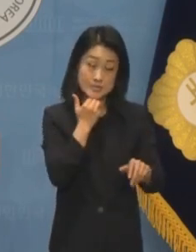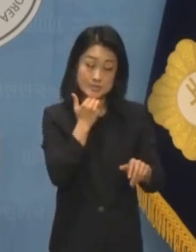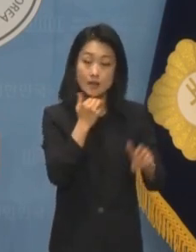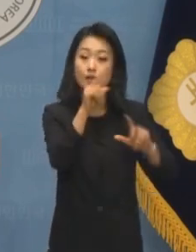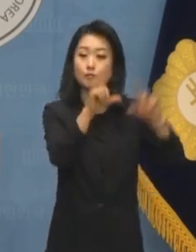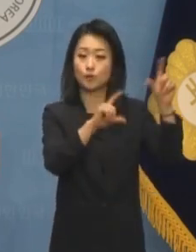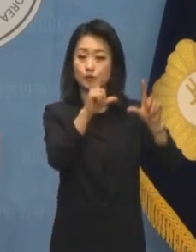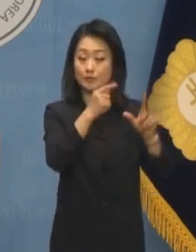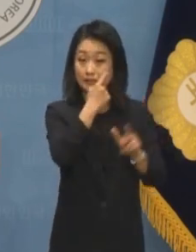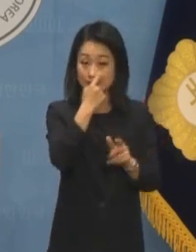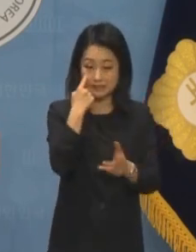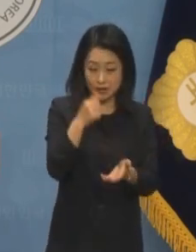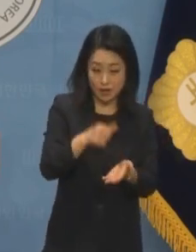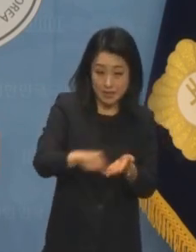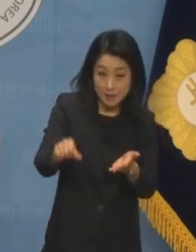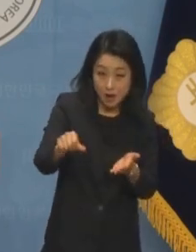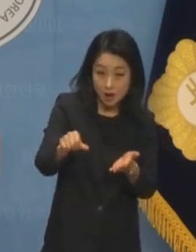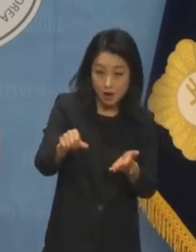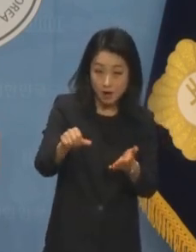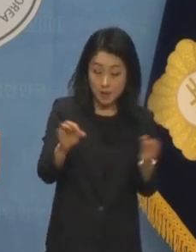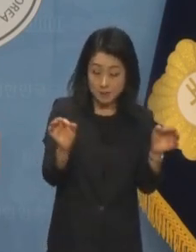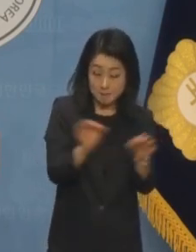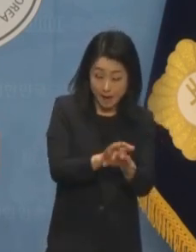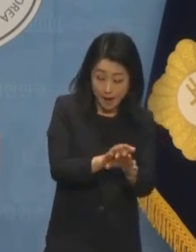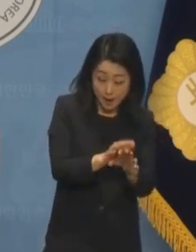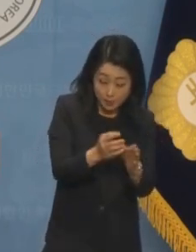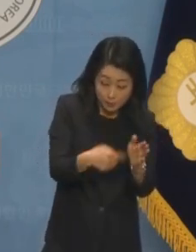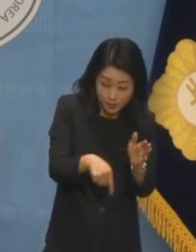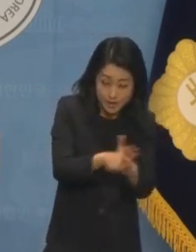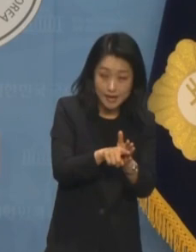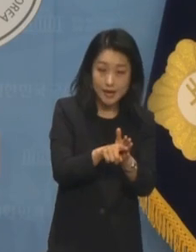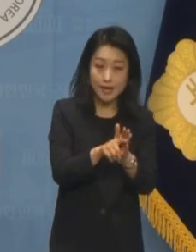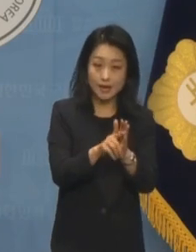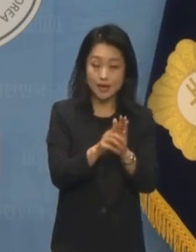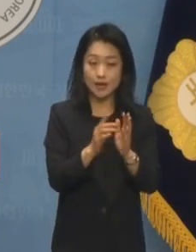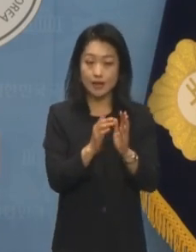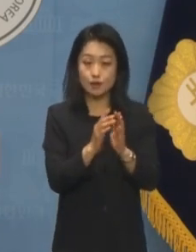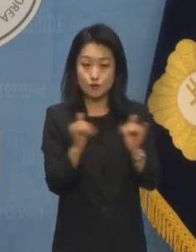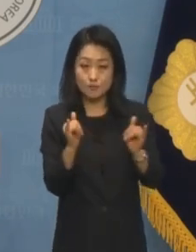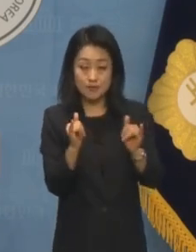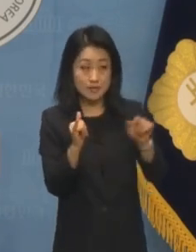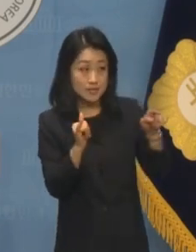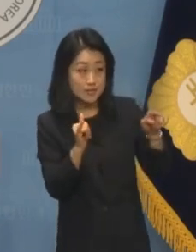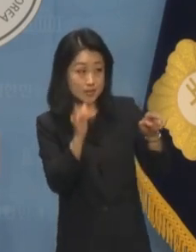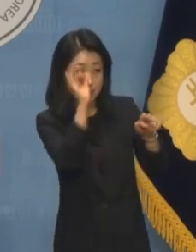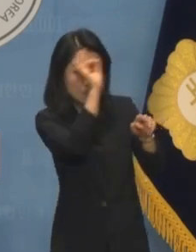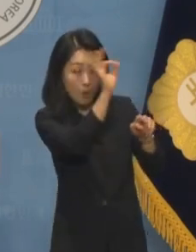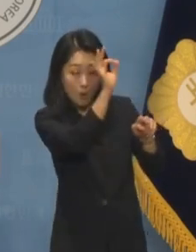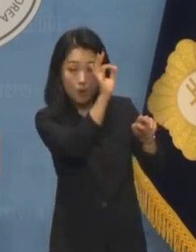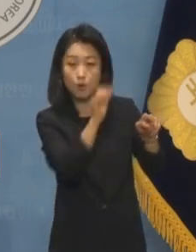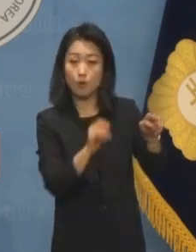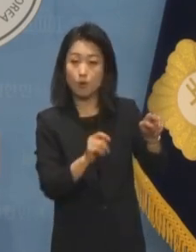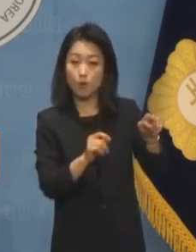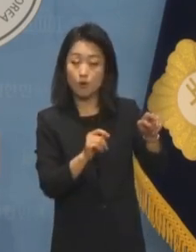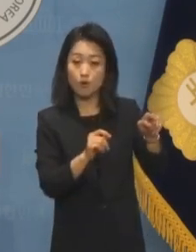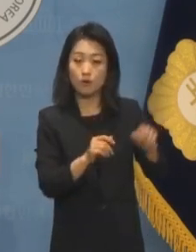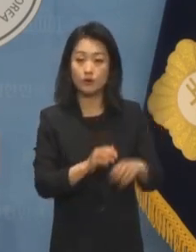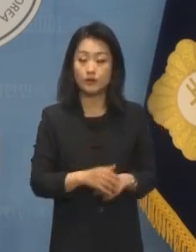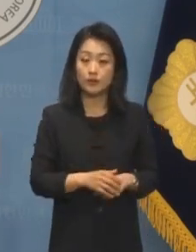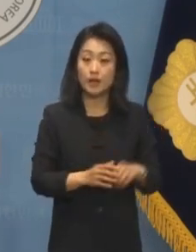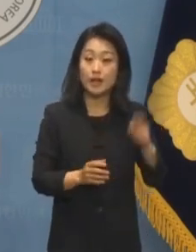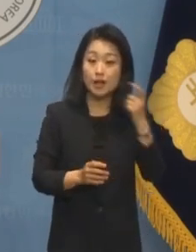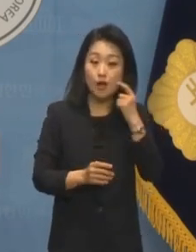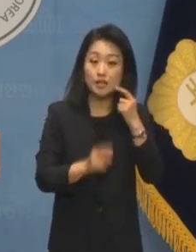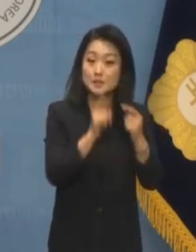위한 시간 벌기 꼼수에 속을 국민은 더 이상 없습니다. 국민의힘은 언제까지